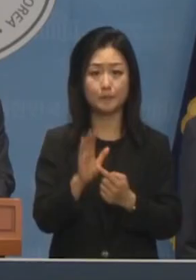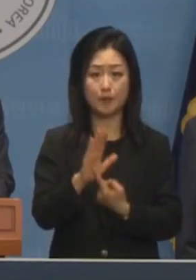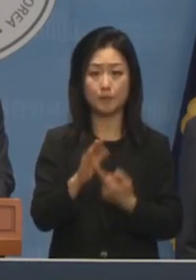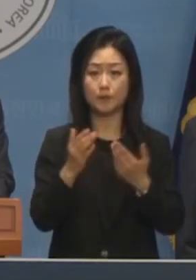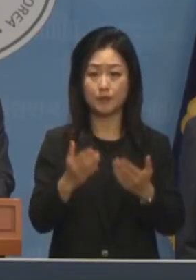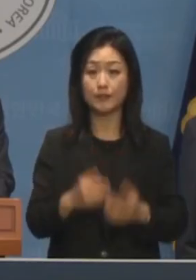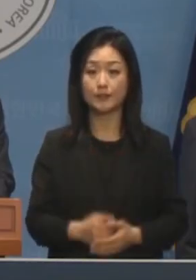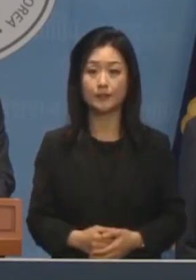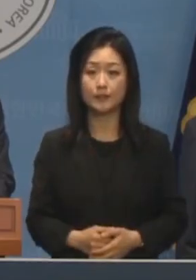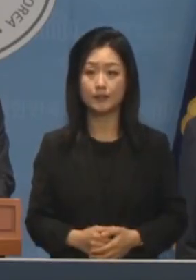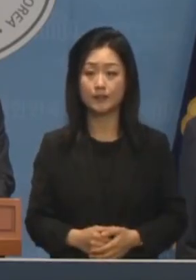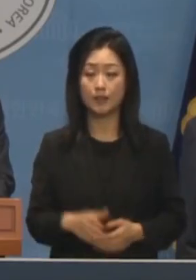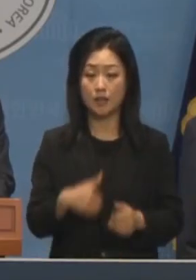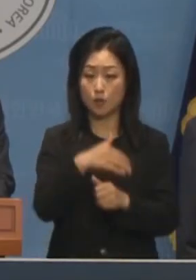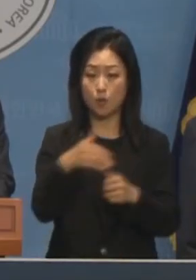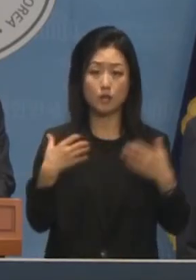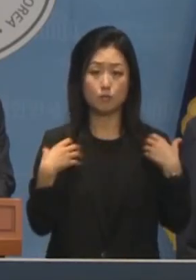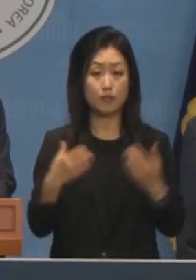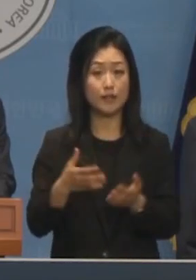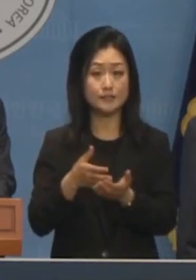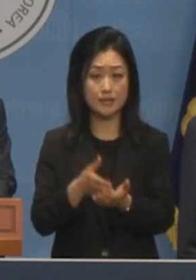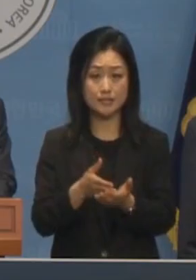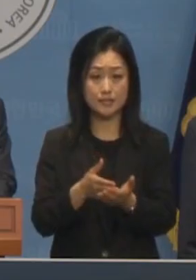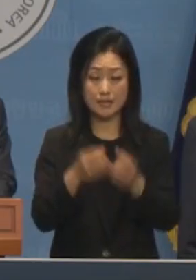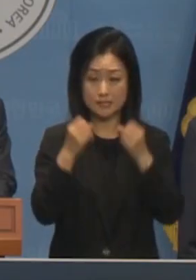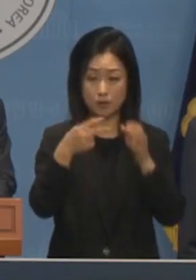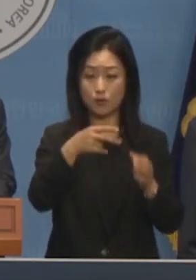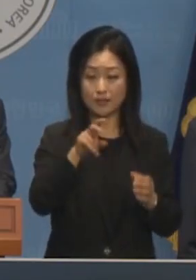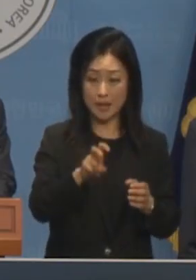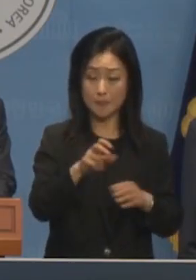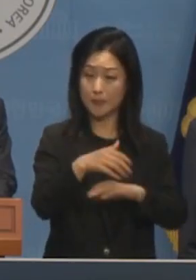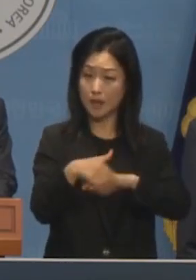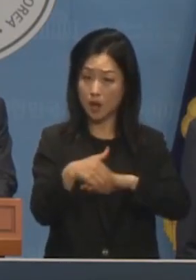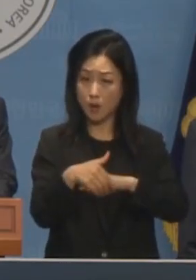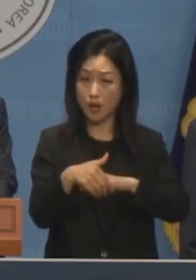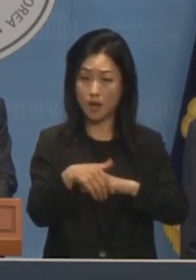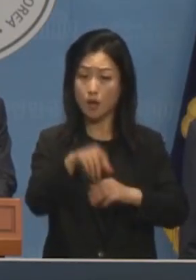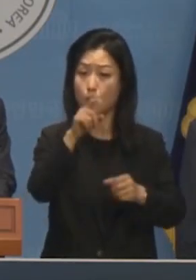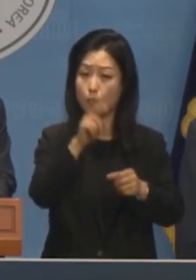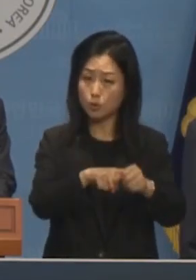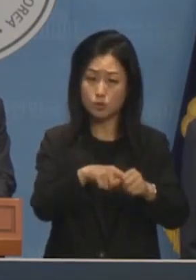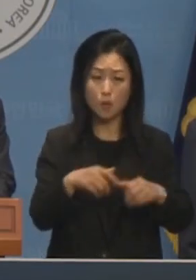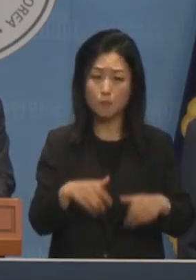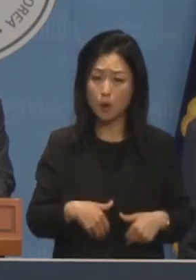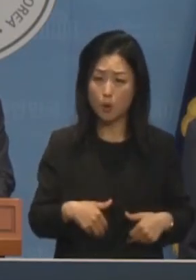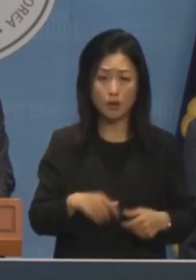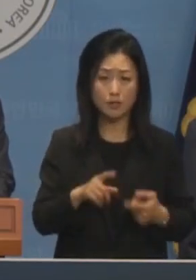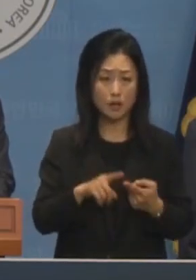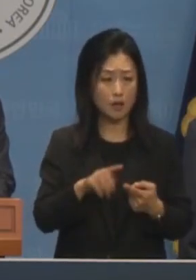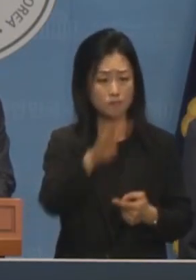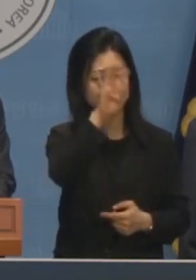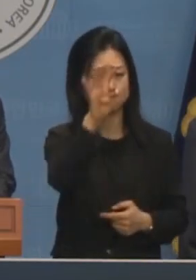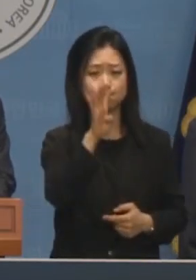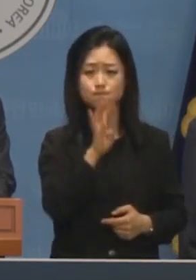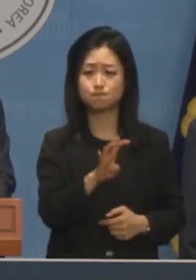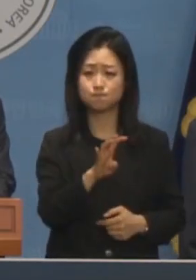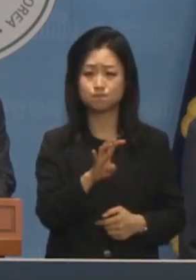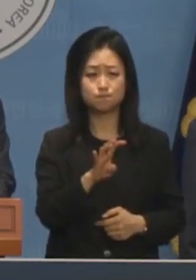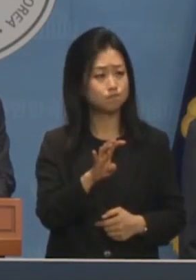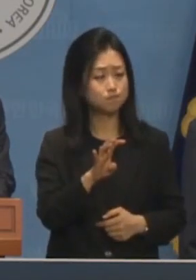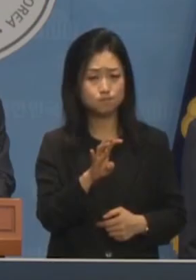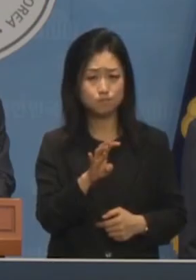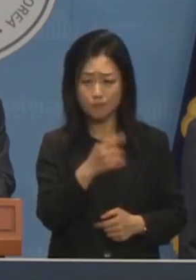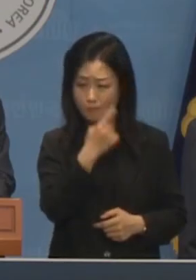표합니다. 환경부가 제시한 신규댐 건설 계획은 그 목적과 필요성에 대해 충분한